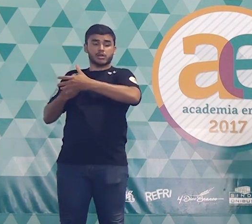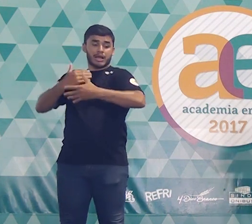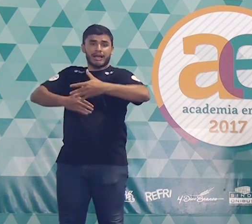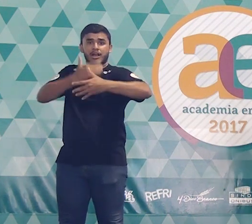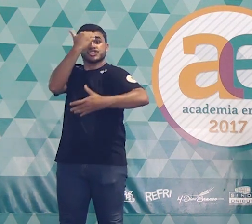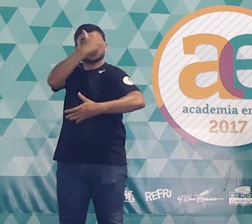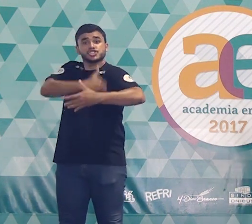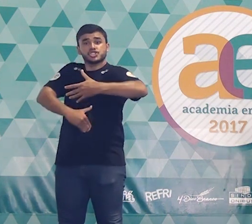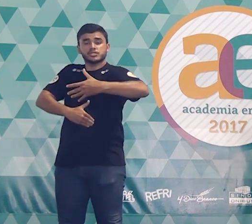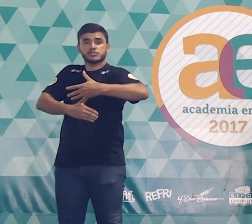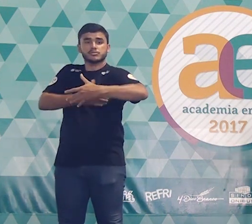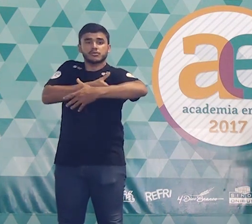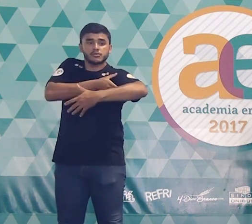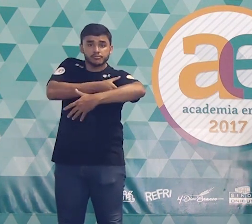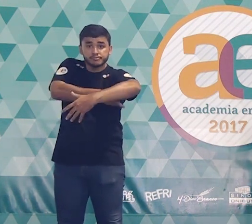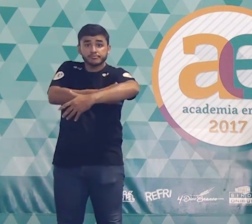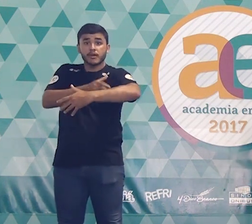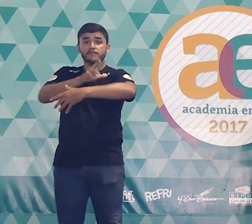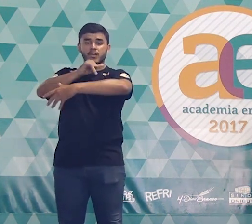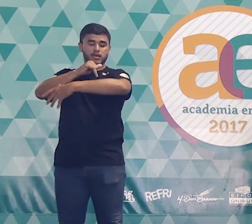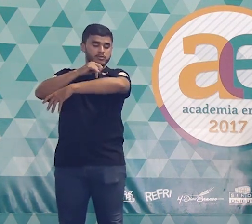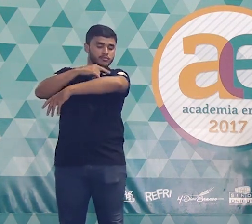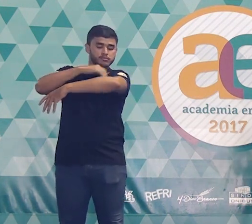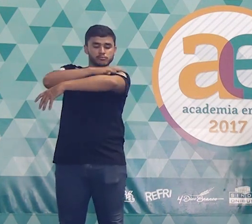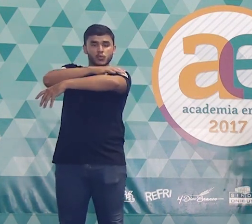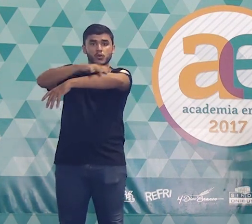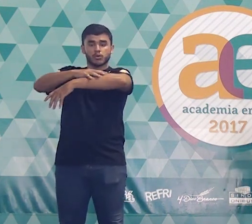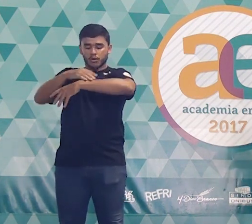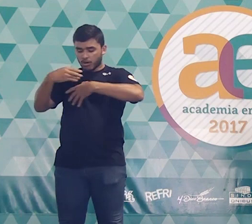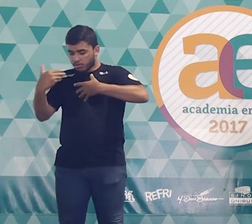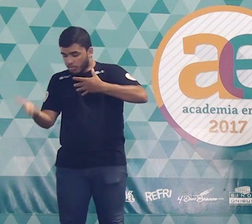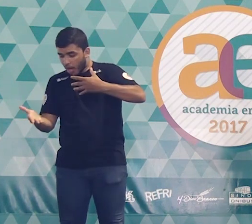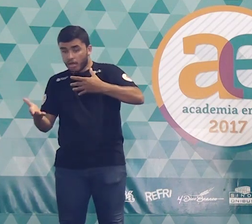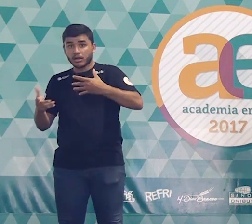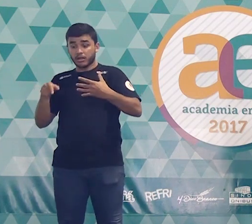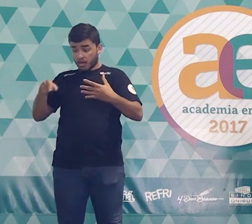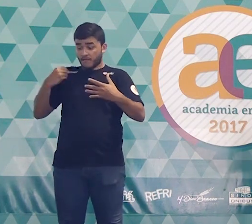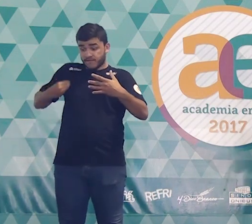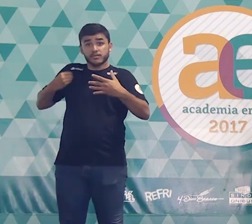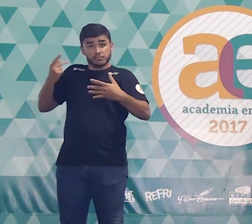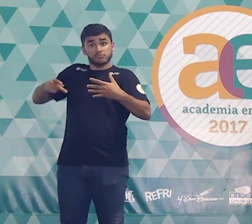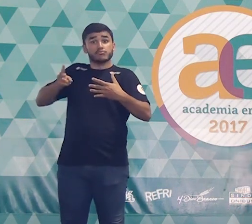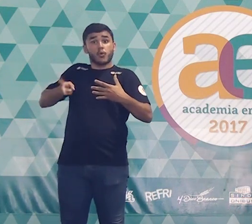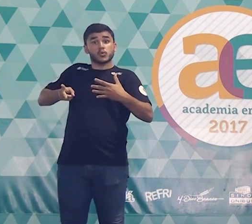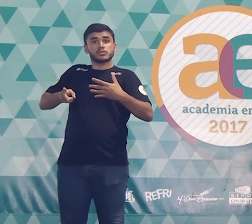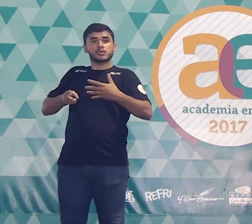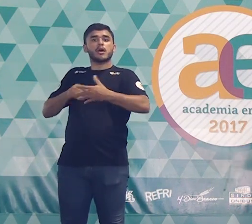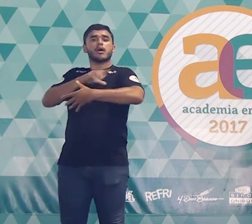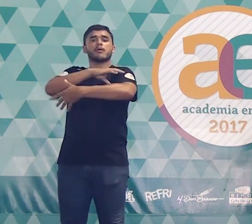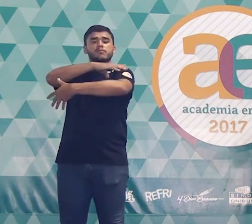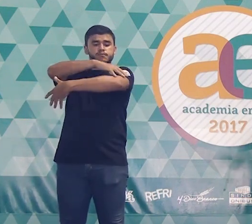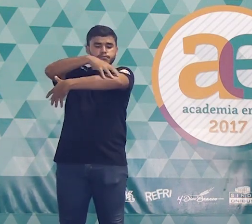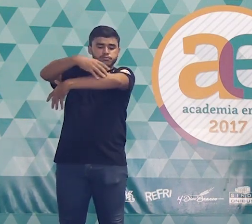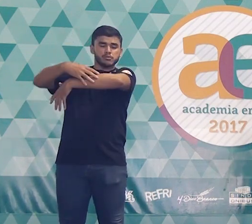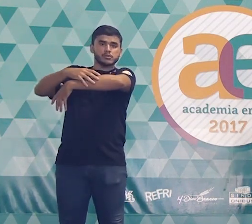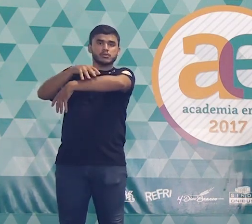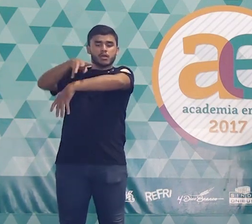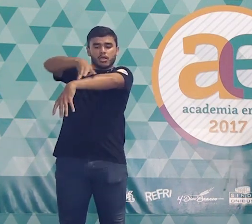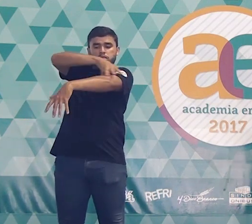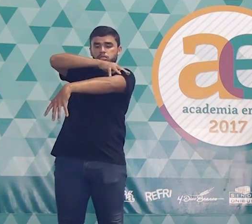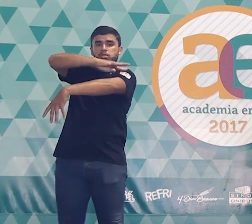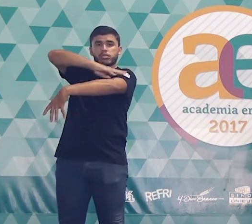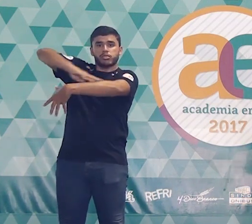imediato momento que eu arranco o meu braço e o meu braço ele está no chão, ele tem vida. Por quê? Porque ele é composto de tecidos,